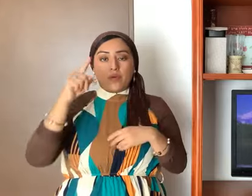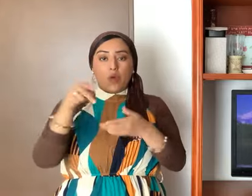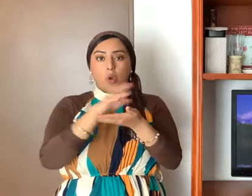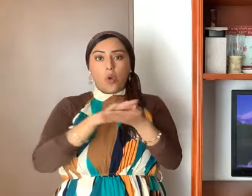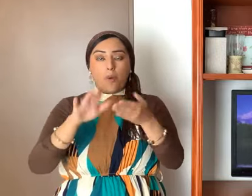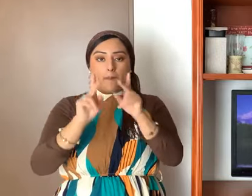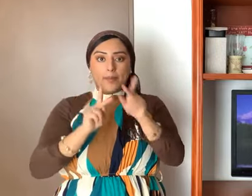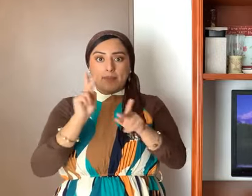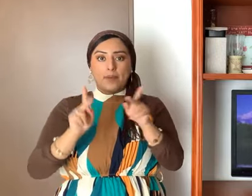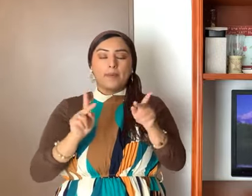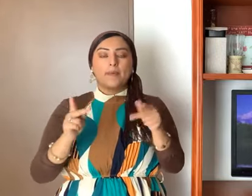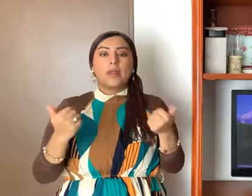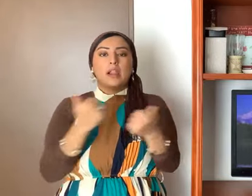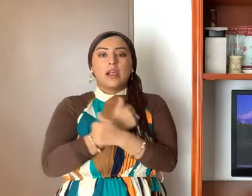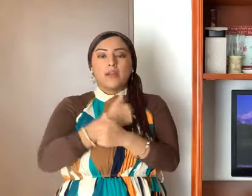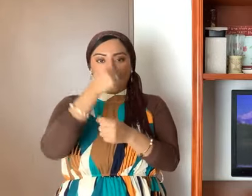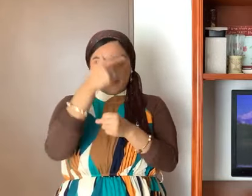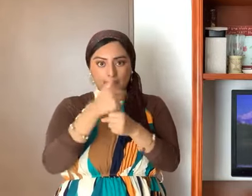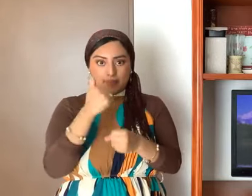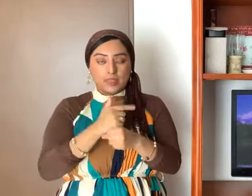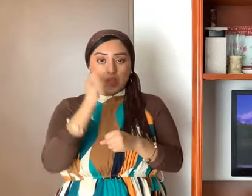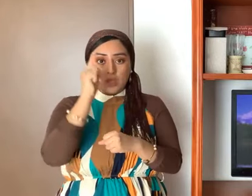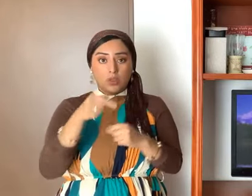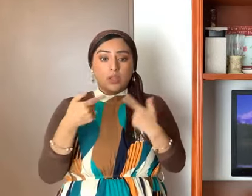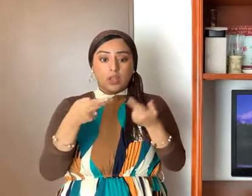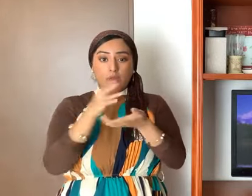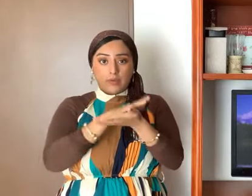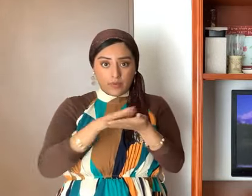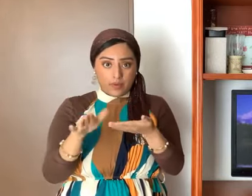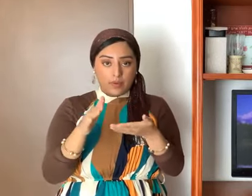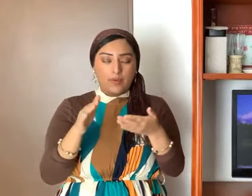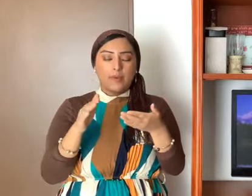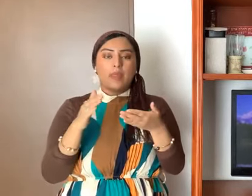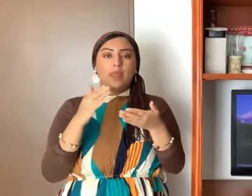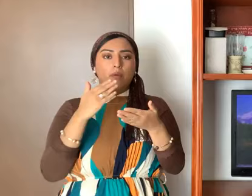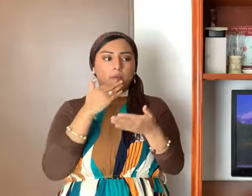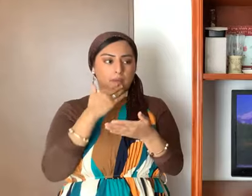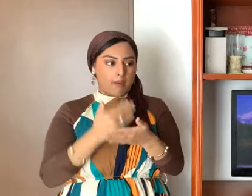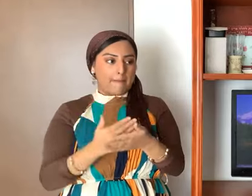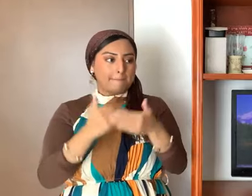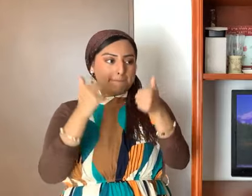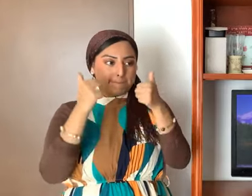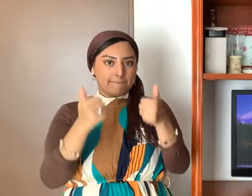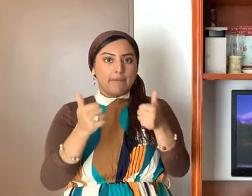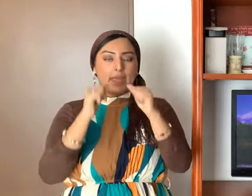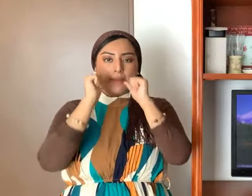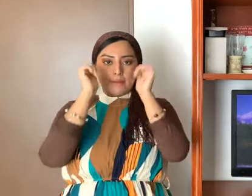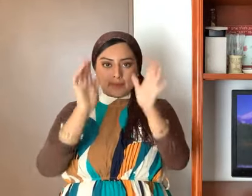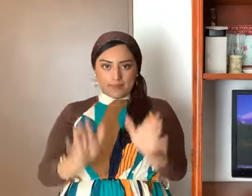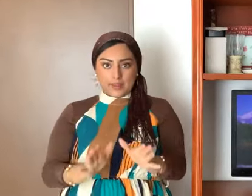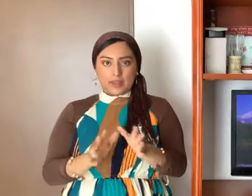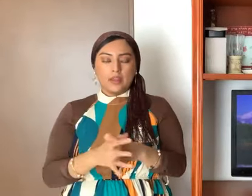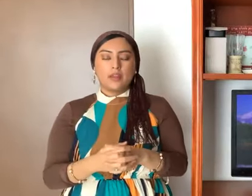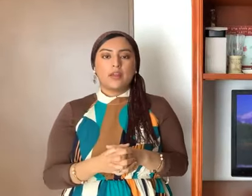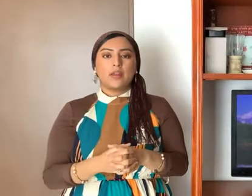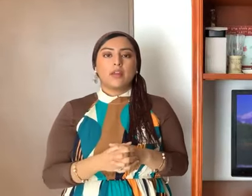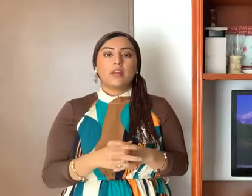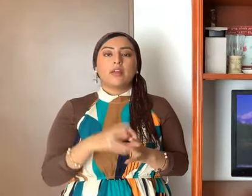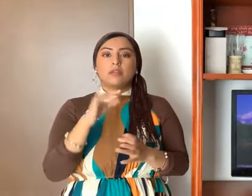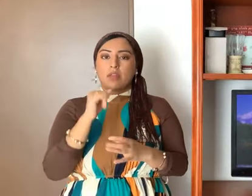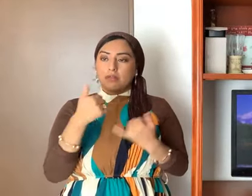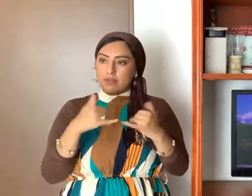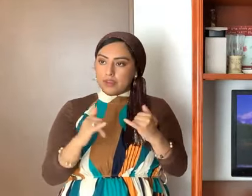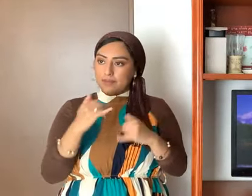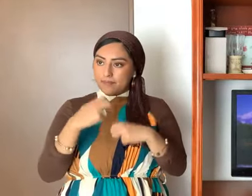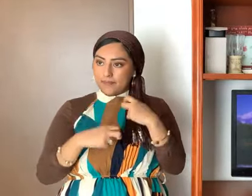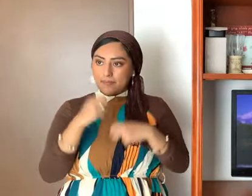Kedoshim. Amados hermanos y hermanas, tú eres Kadosh, te guardas, estás bien, bendecido, gracias al Eterno. Nos van a venir todavía